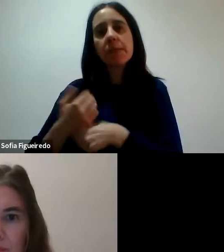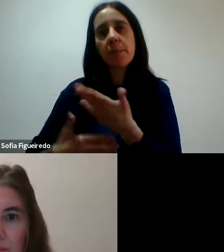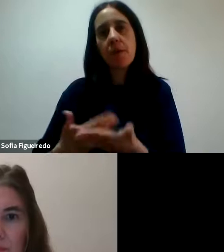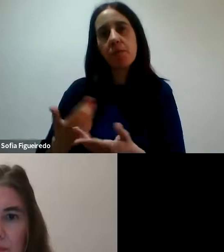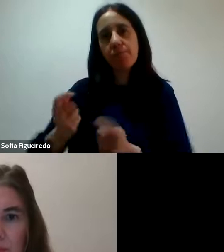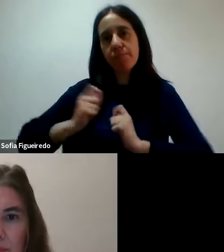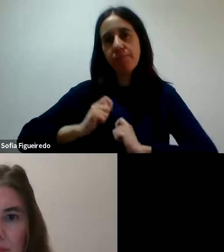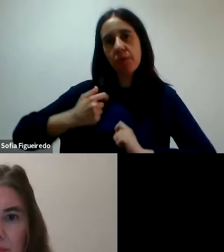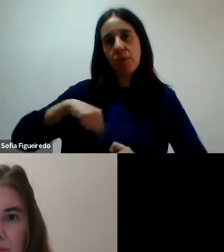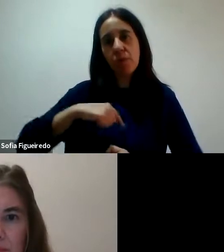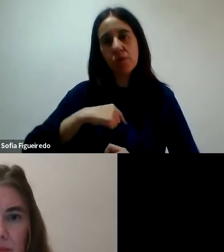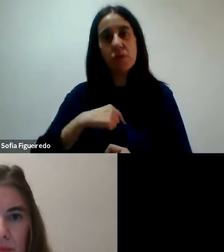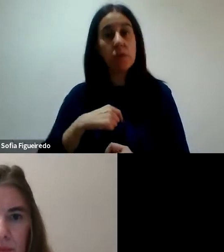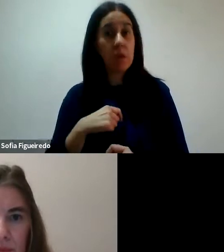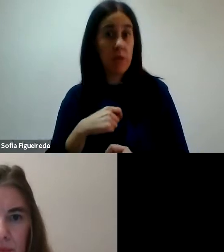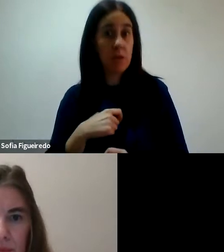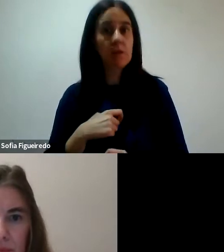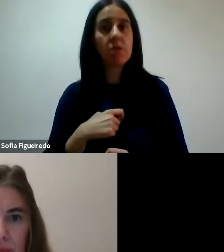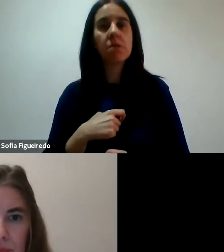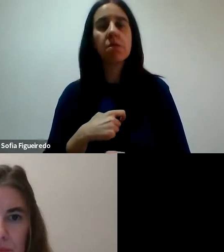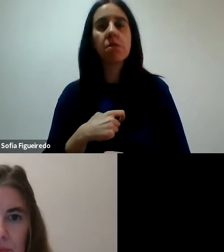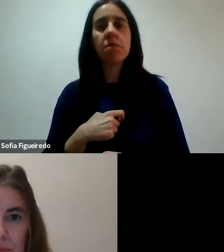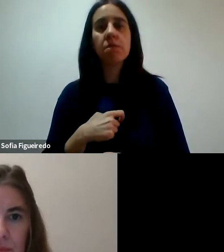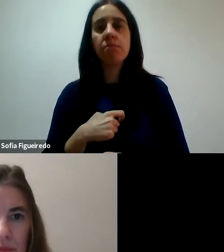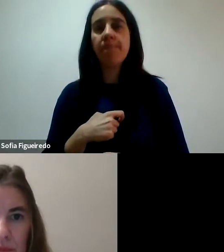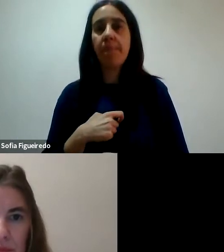lado, que é termos uma forma de